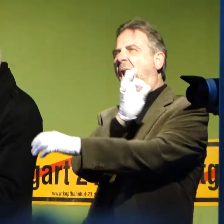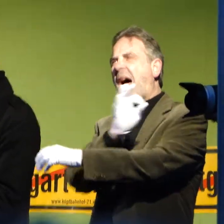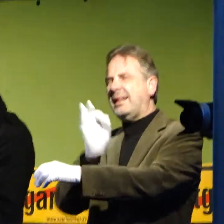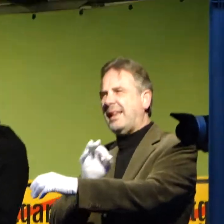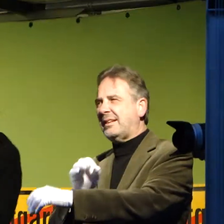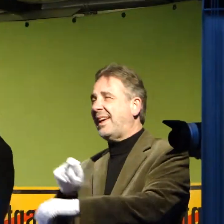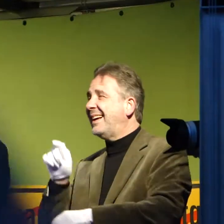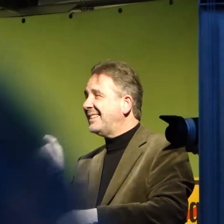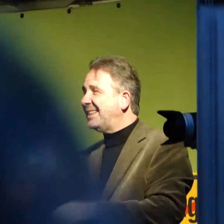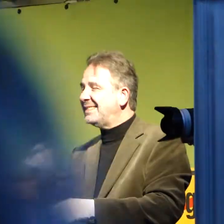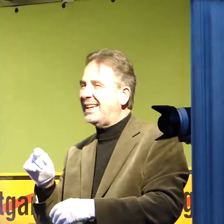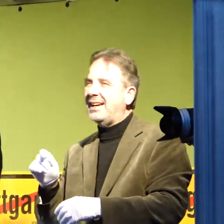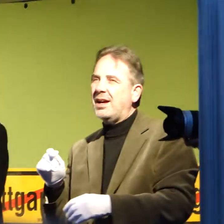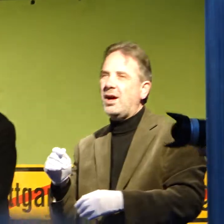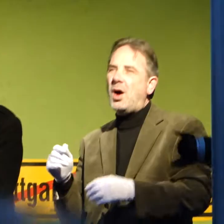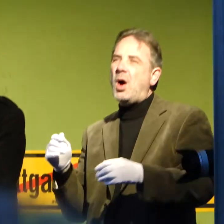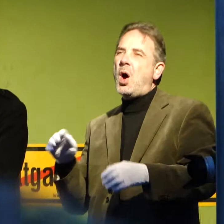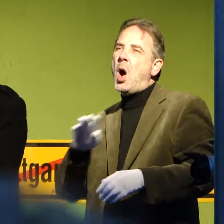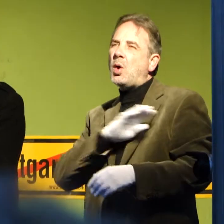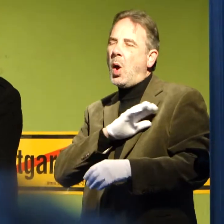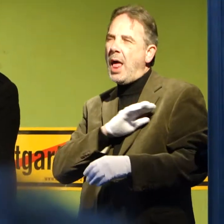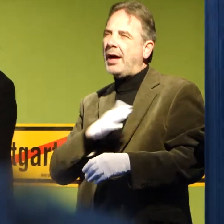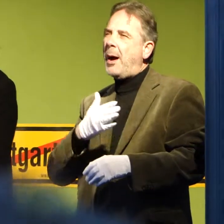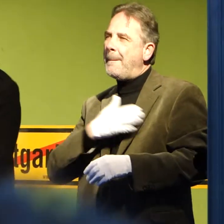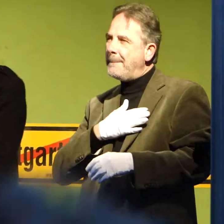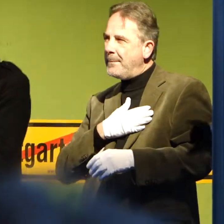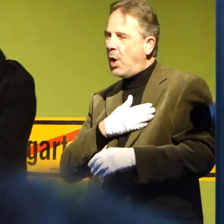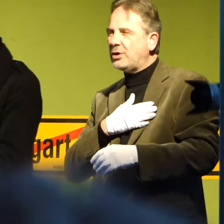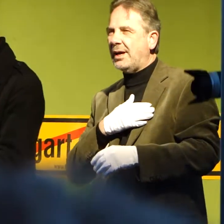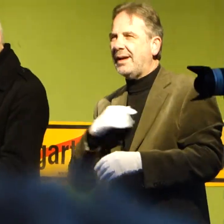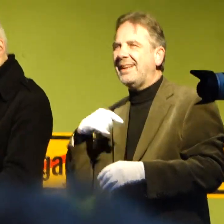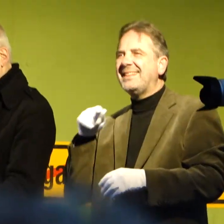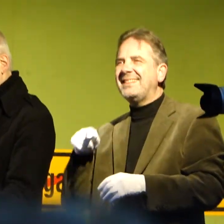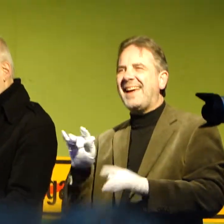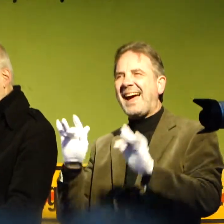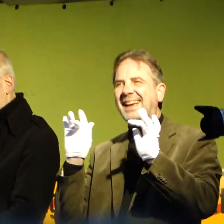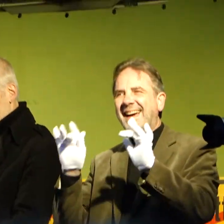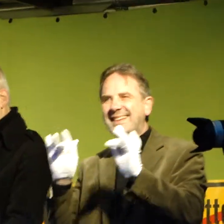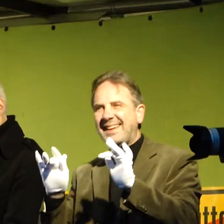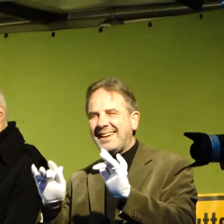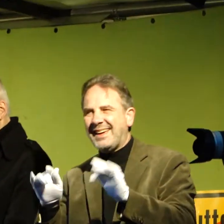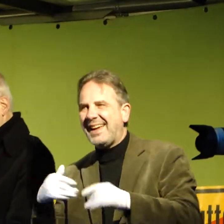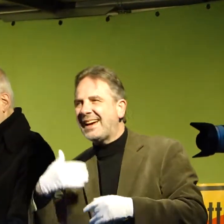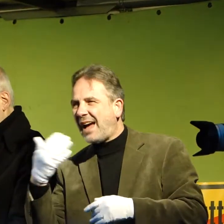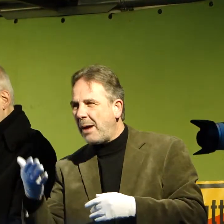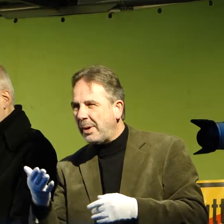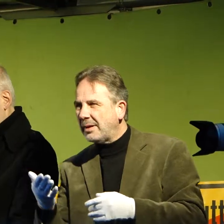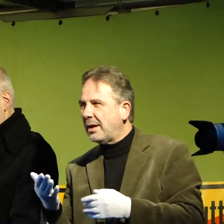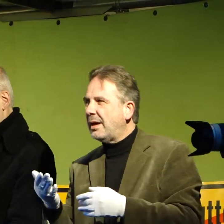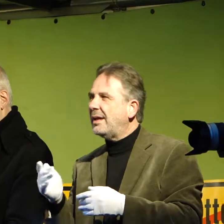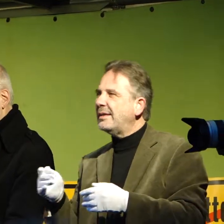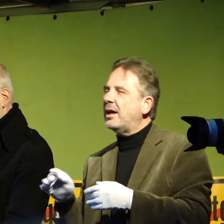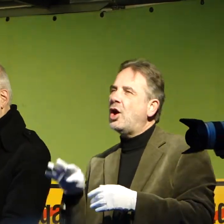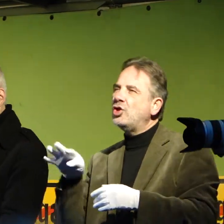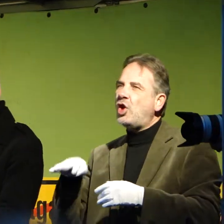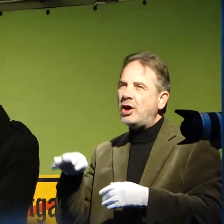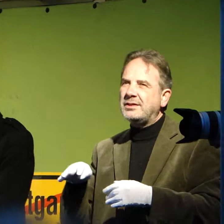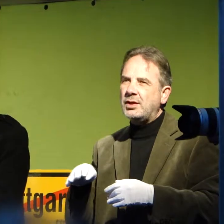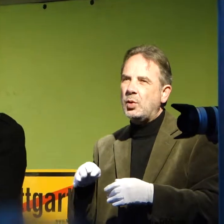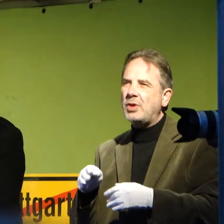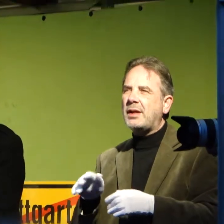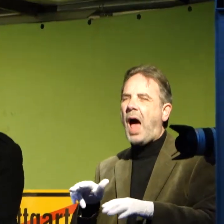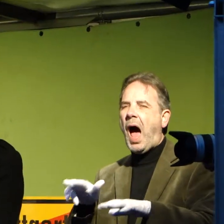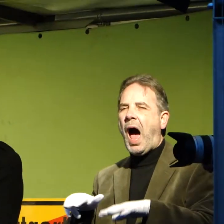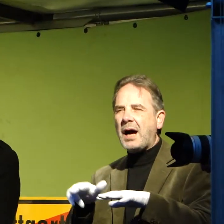die erste Architekturkritik zum Lesen empfehlen, die 1918 über den damals